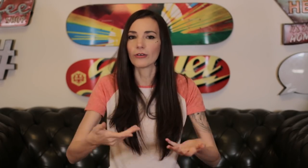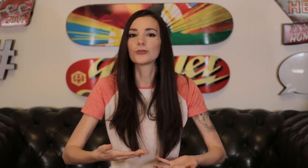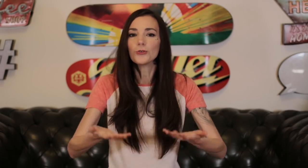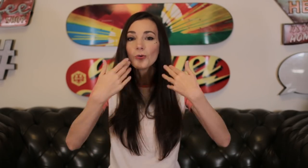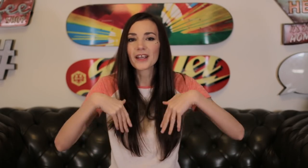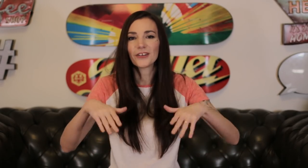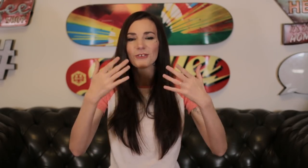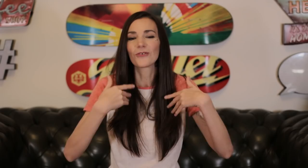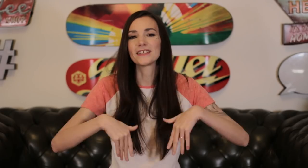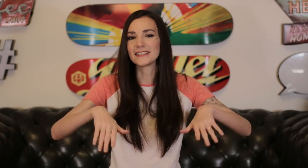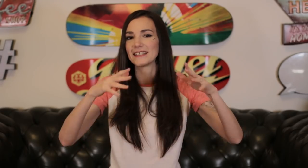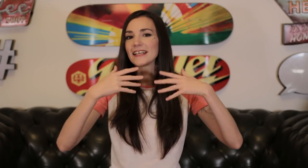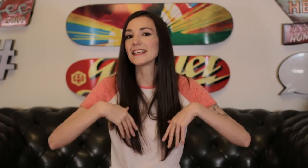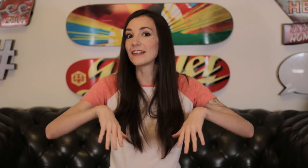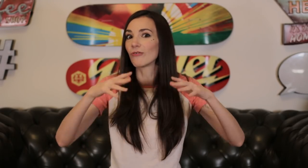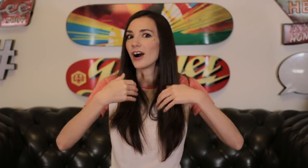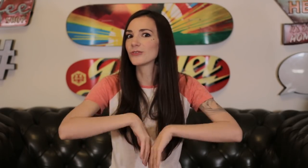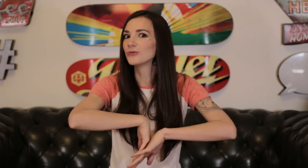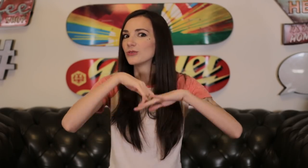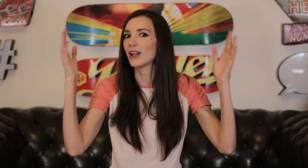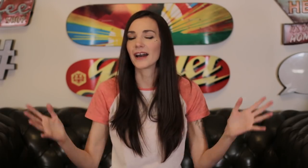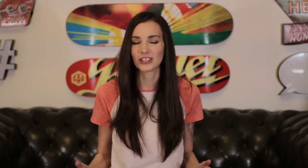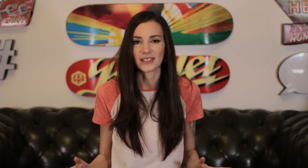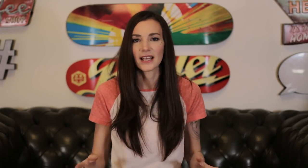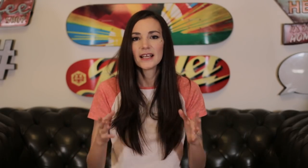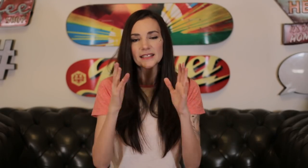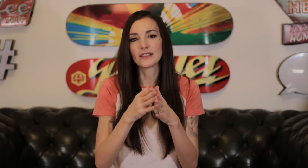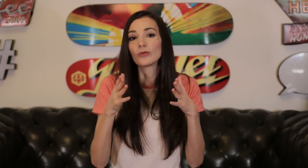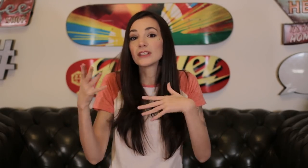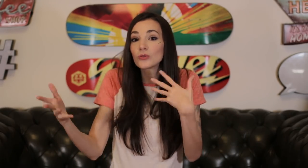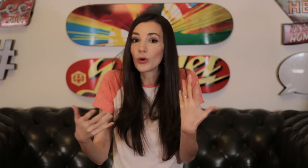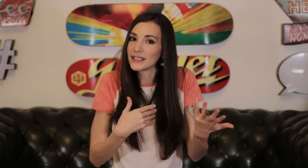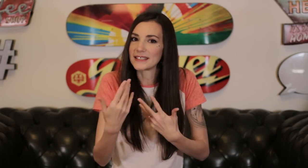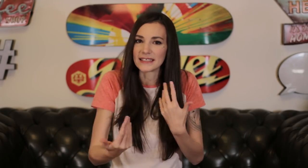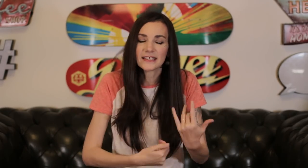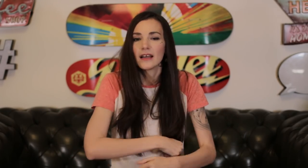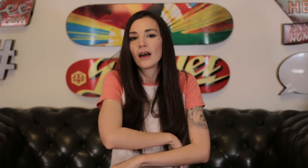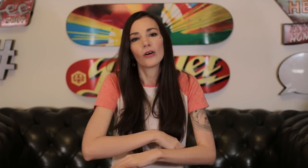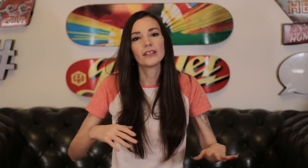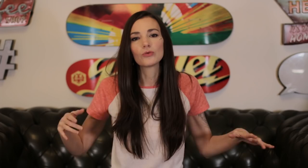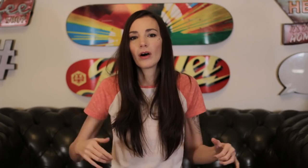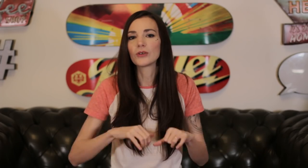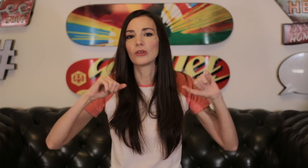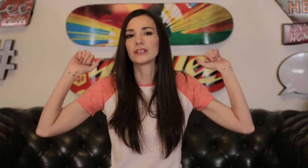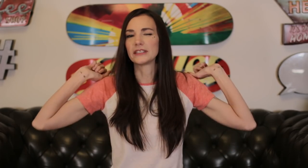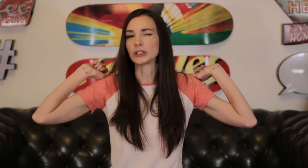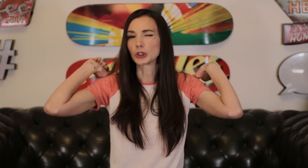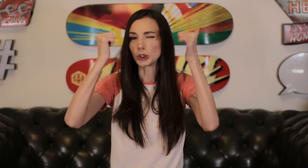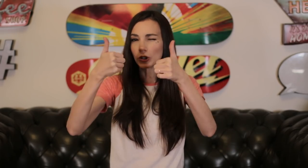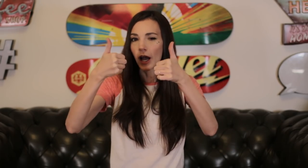se nourrir de langue des signes et d'en voir toute la richesse. C'est donc des sourds qui signent, des sourds avec une langue des signes